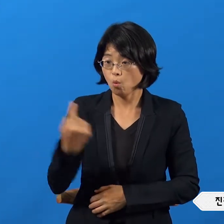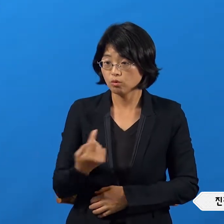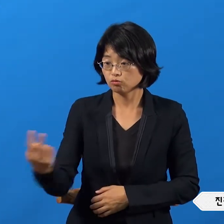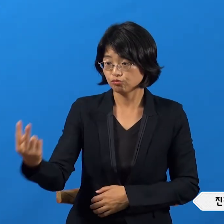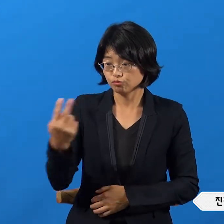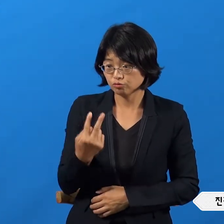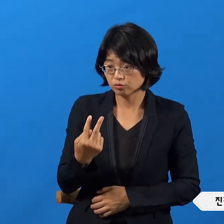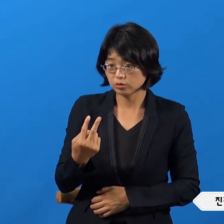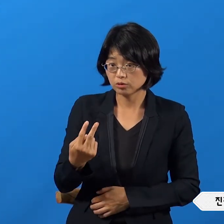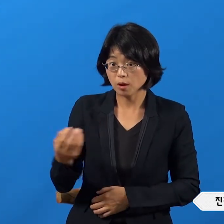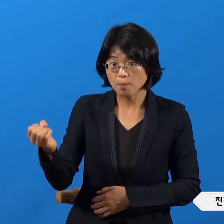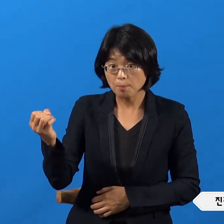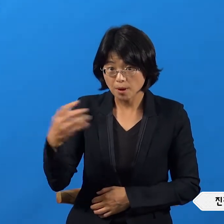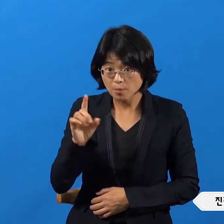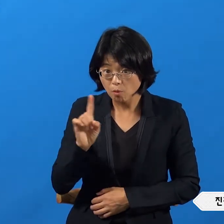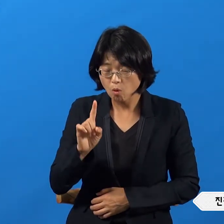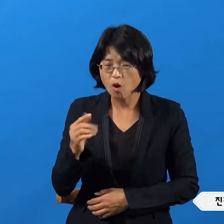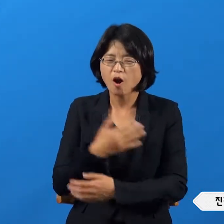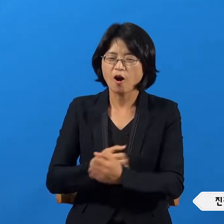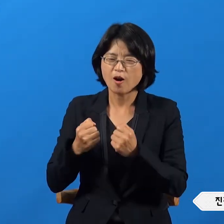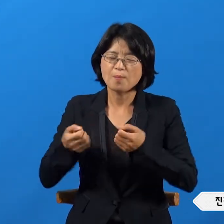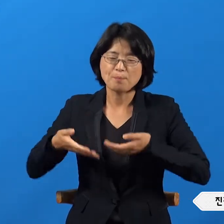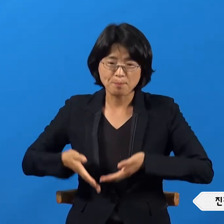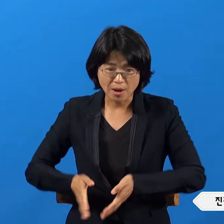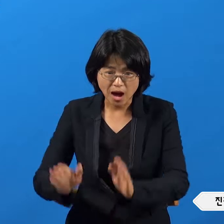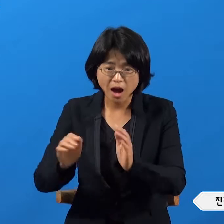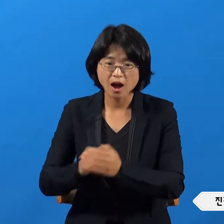태어났어요 라고 말씀하셨습니다.